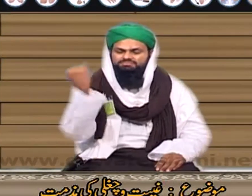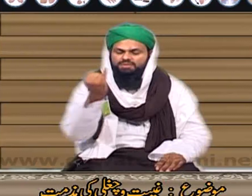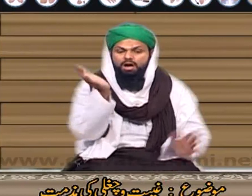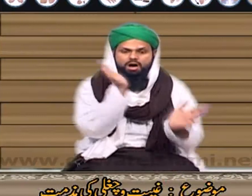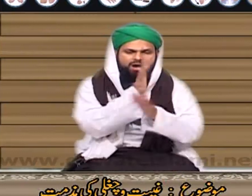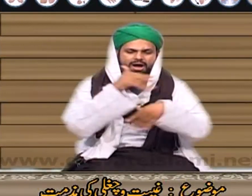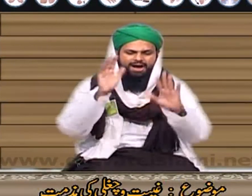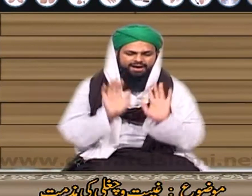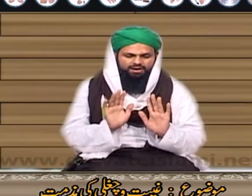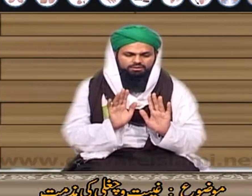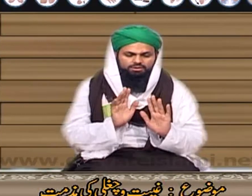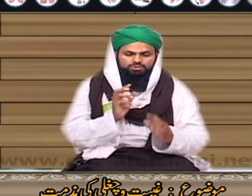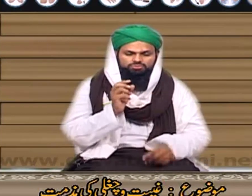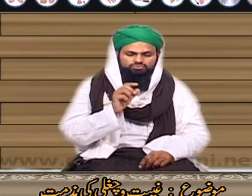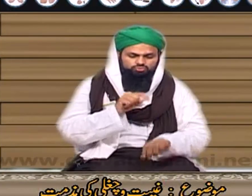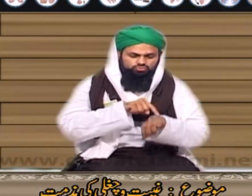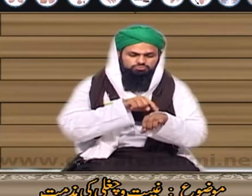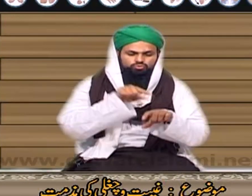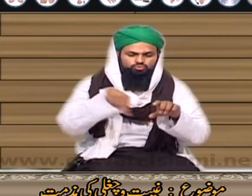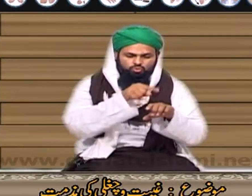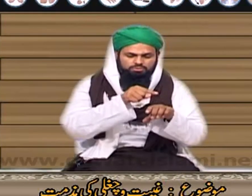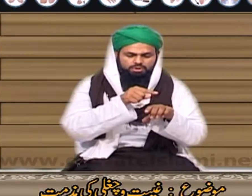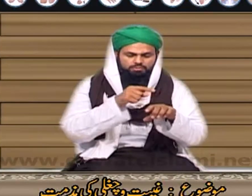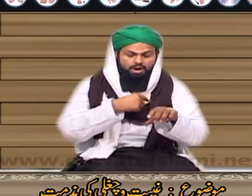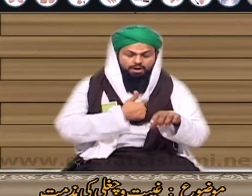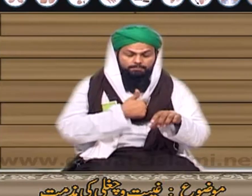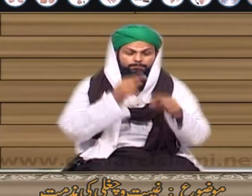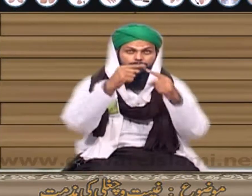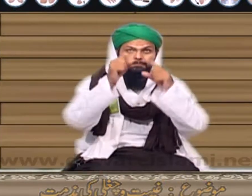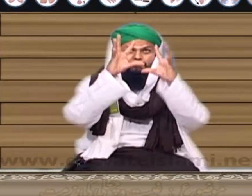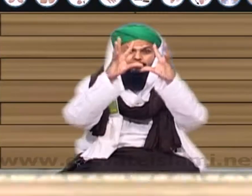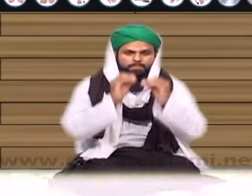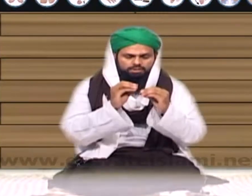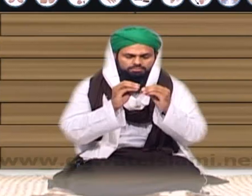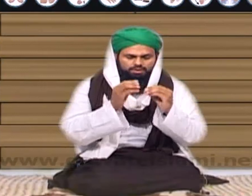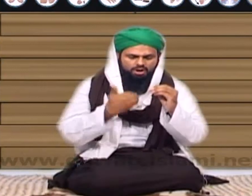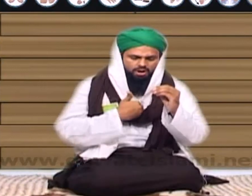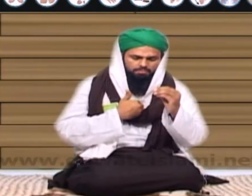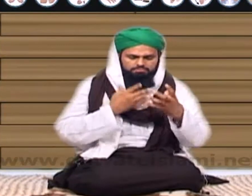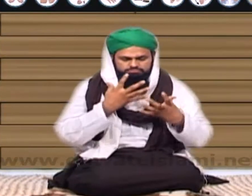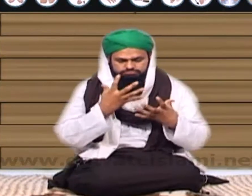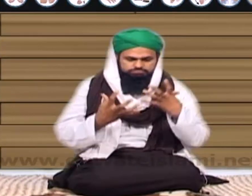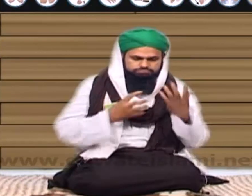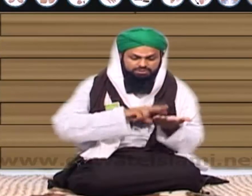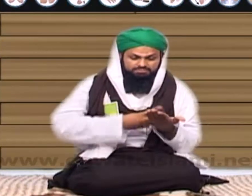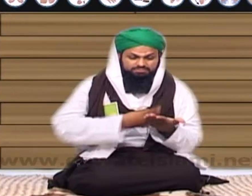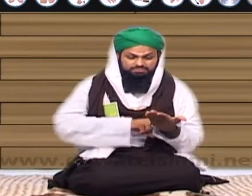جائیں تو گنجائش ہوتی ہے, لیکن تھوڑی دیر بجلی فیل ہو جاتی ہے, ہم بے چین ہو جاتے ہیں. تو ذرا